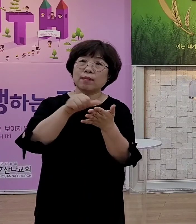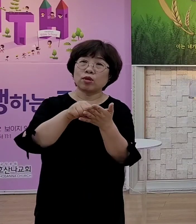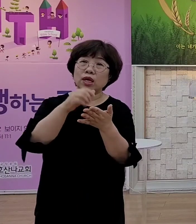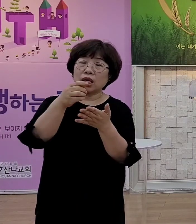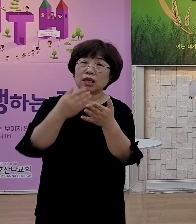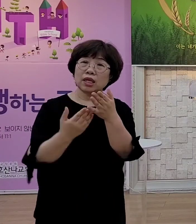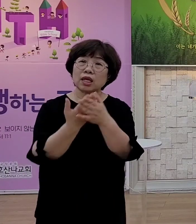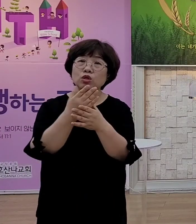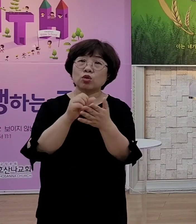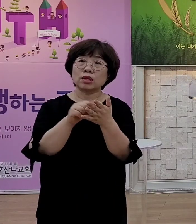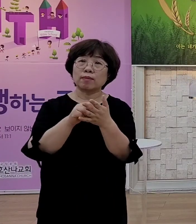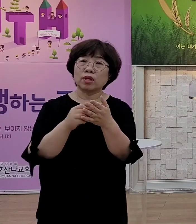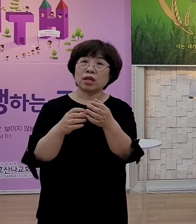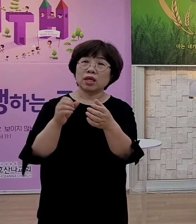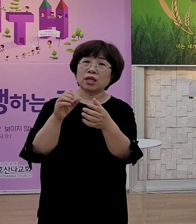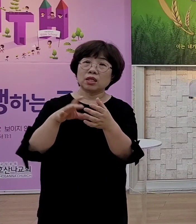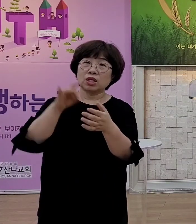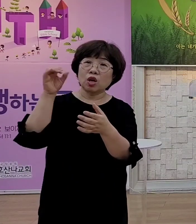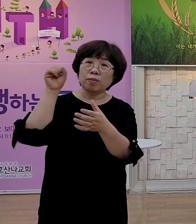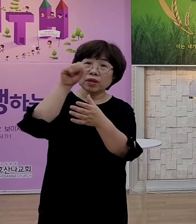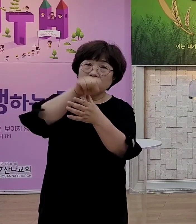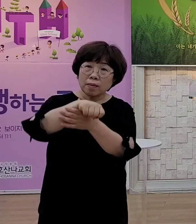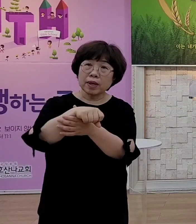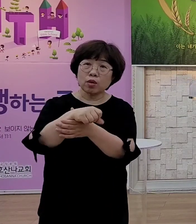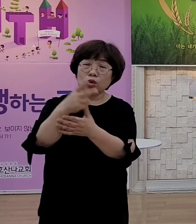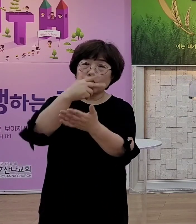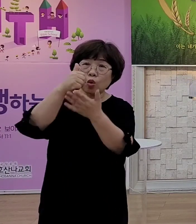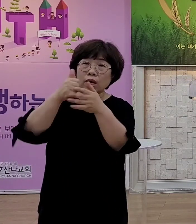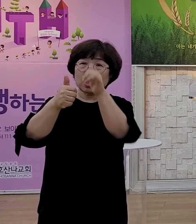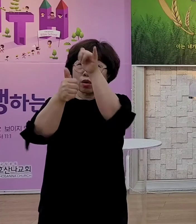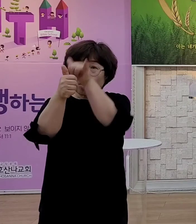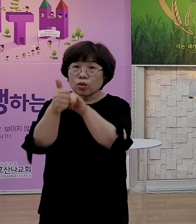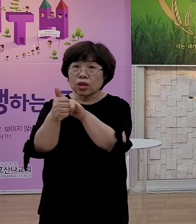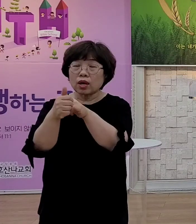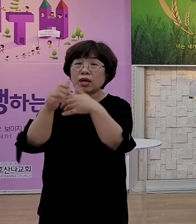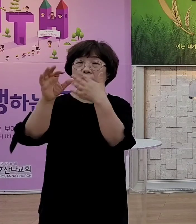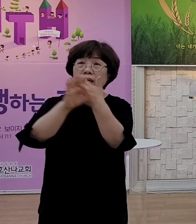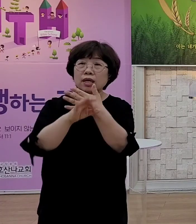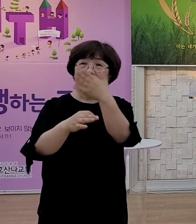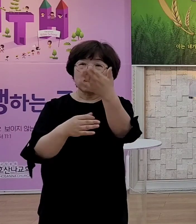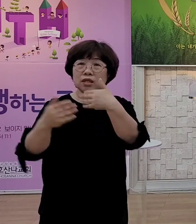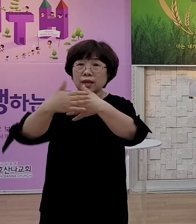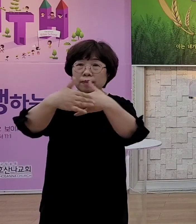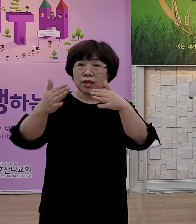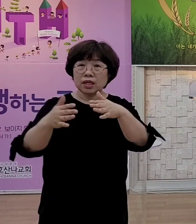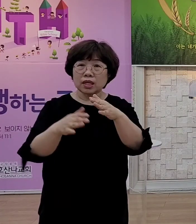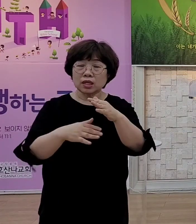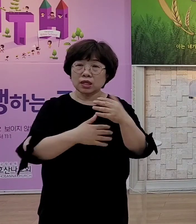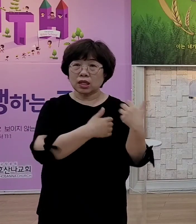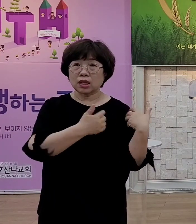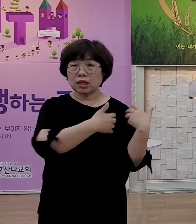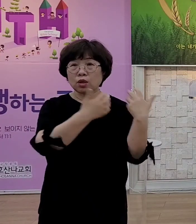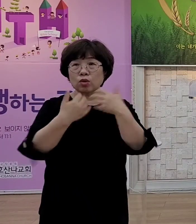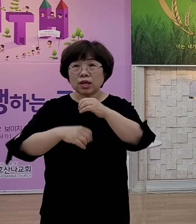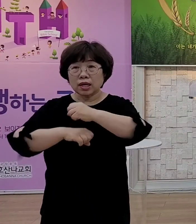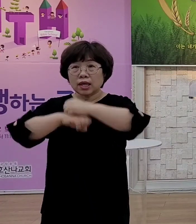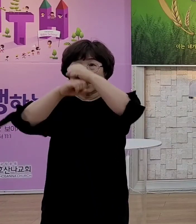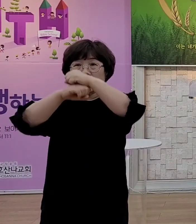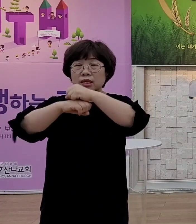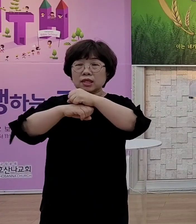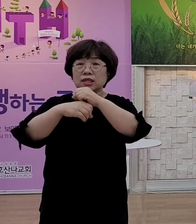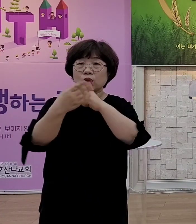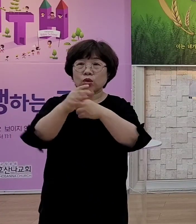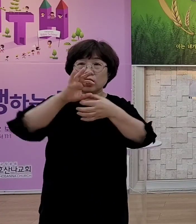내 재물과 내 소산물의 처음 익은 열매로 여호와를 공경하라. 그리하면 내